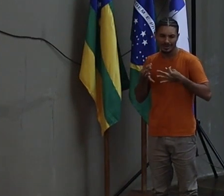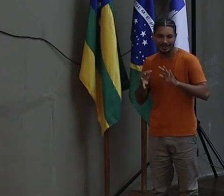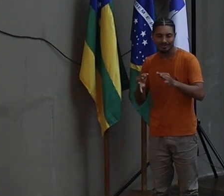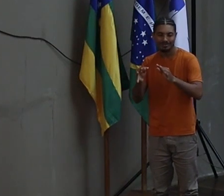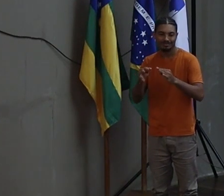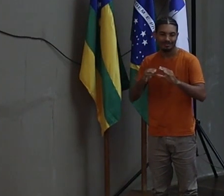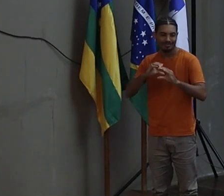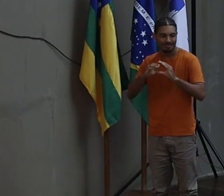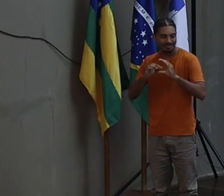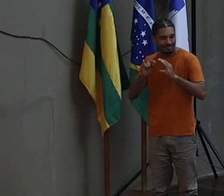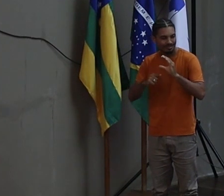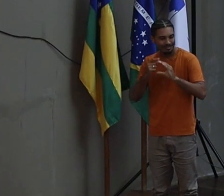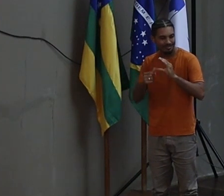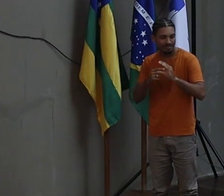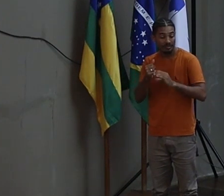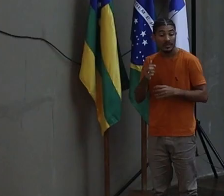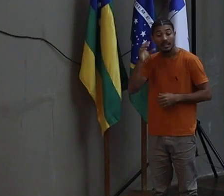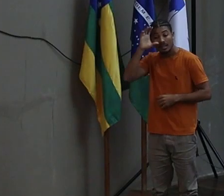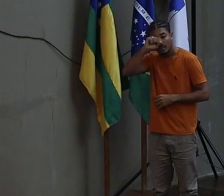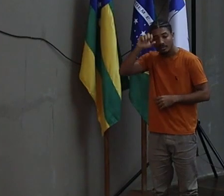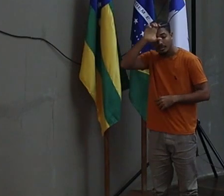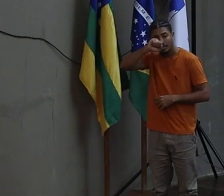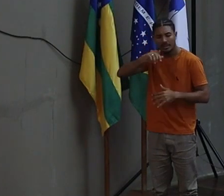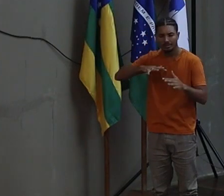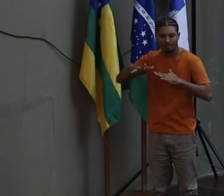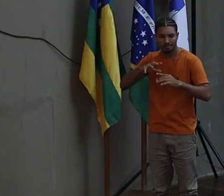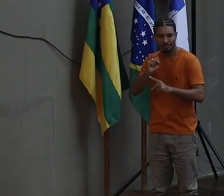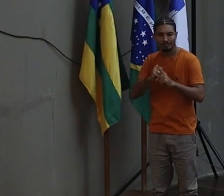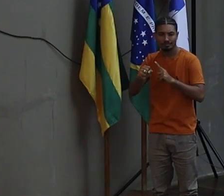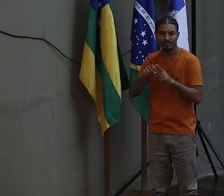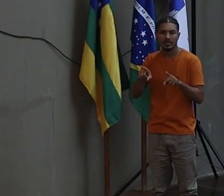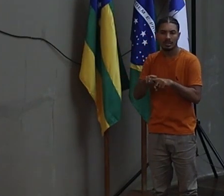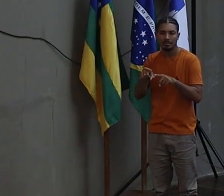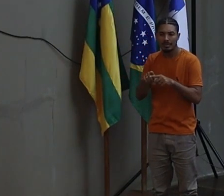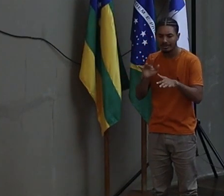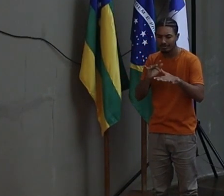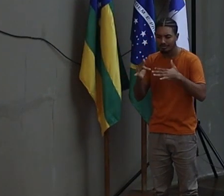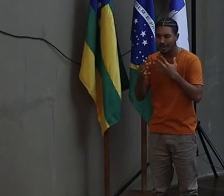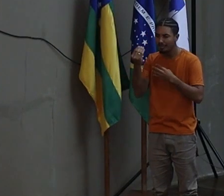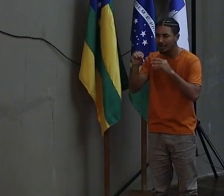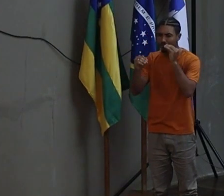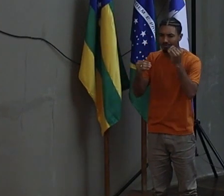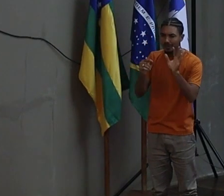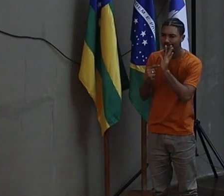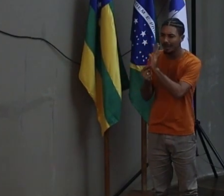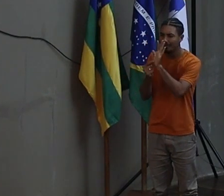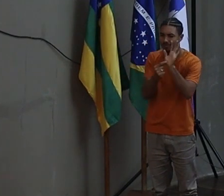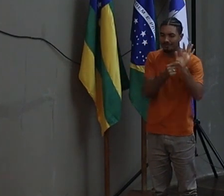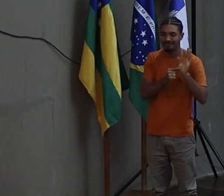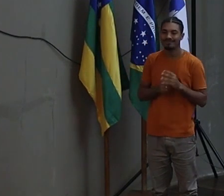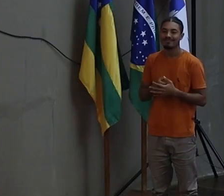tecnocapitalismo, mas um pouco aprendendo com os movimentos sociais que também têm ocupado as redes em contraposição, né, com uma